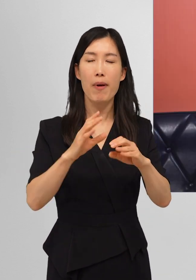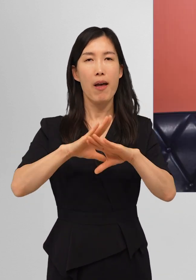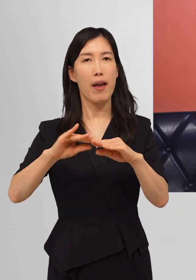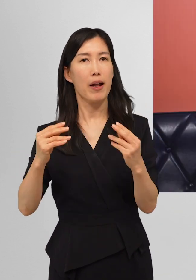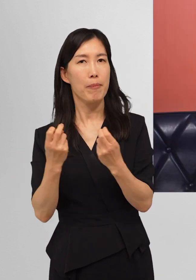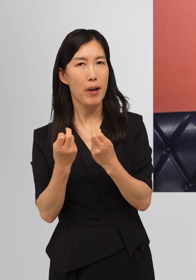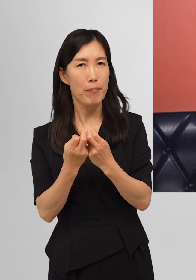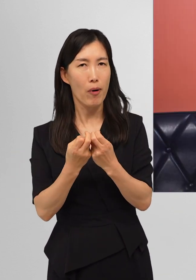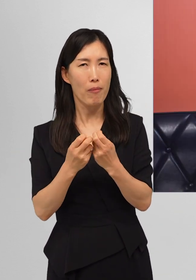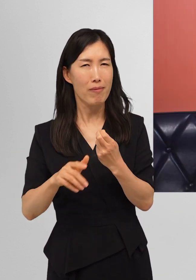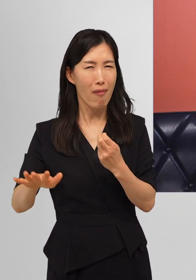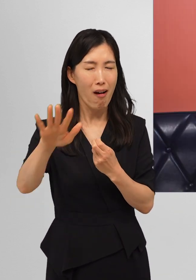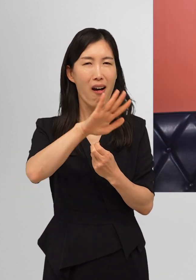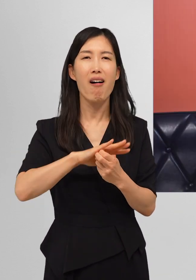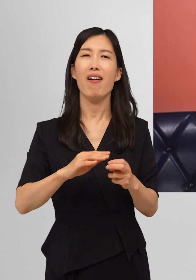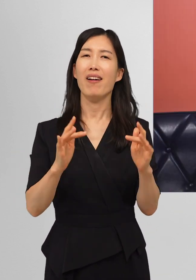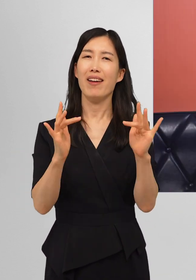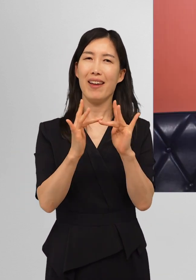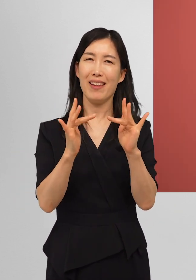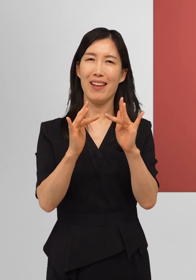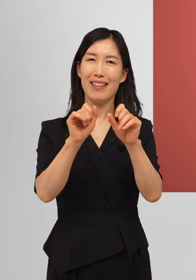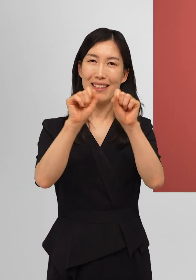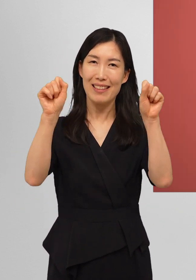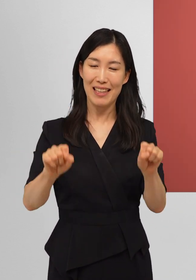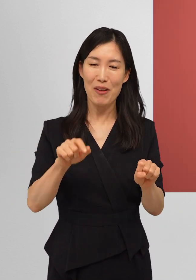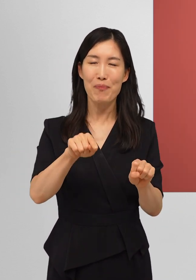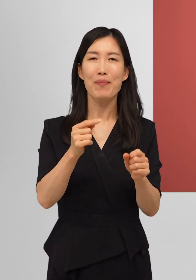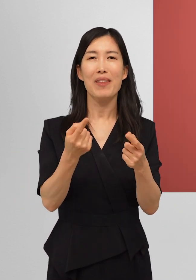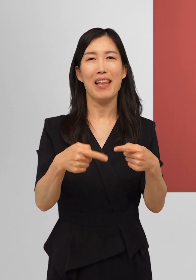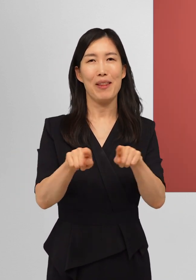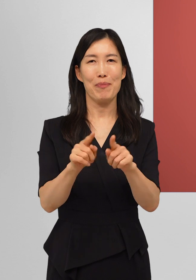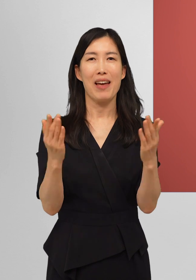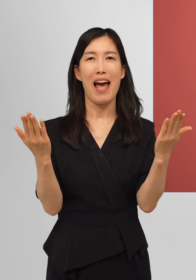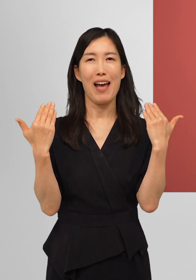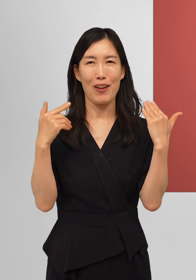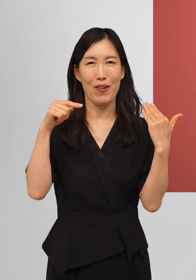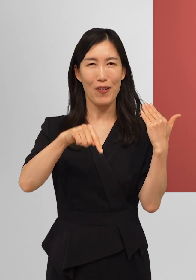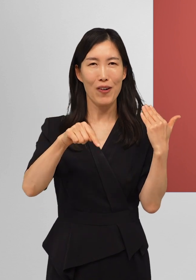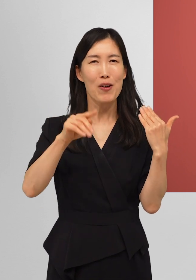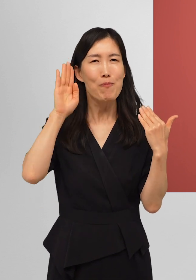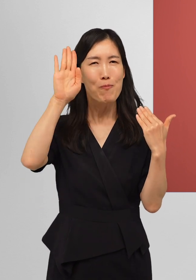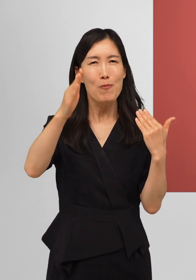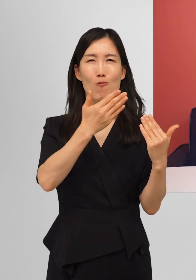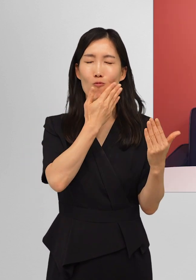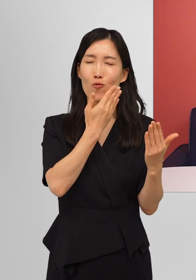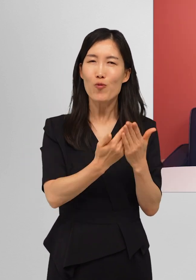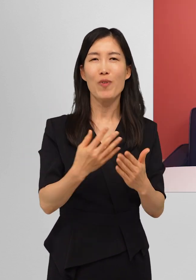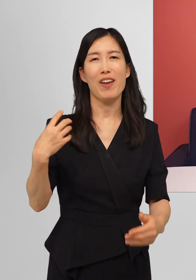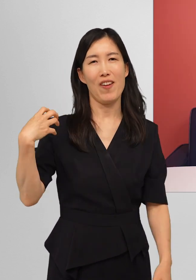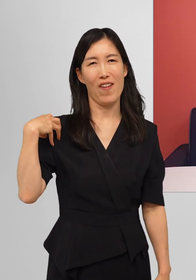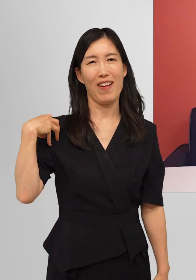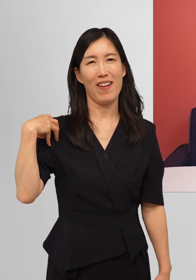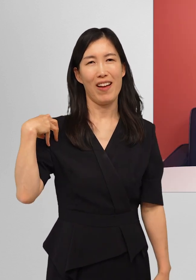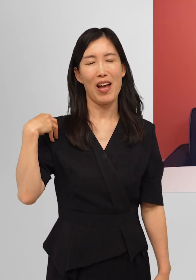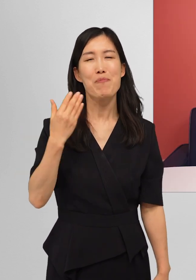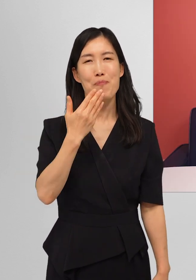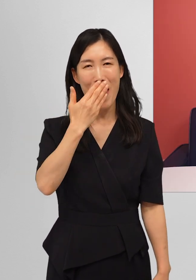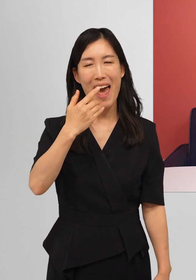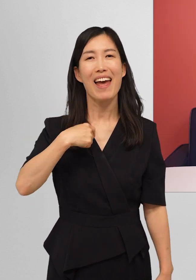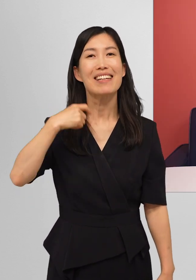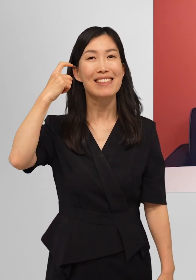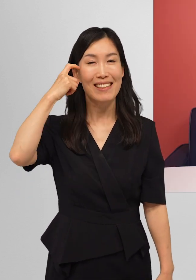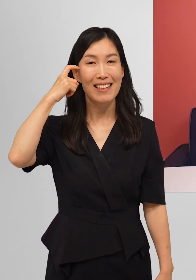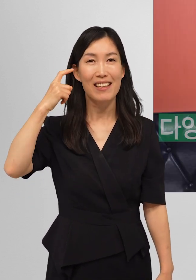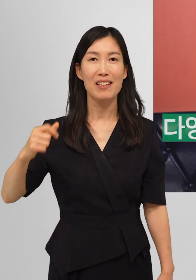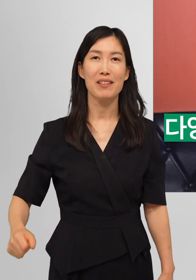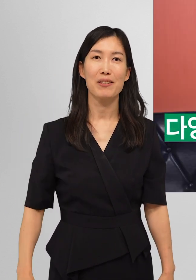것인가, 저는 이 공간 자체가 이런 질문을 또 만들어내는 공간이라고 생각이 들어서 이 함께학교가 앞으로